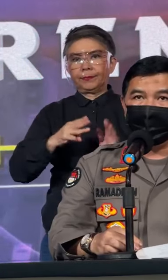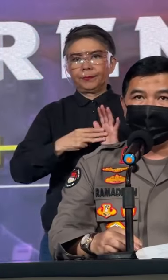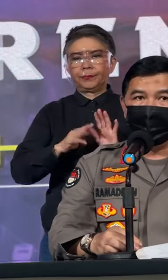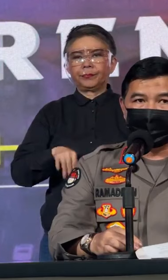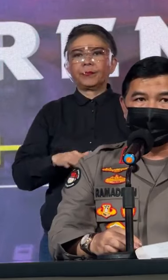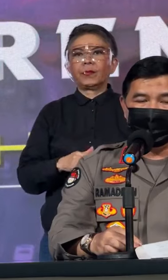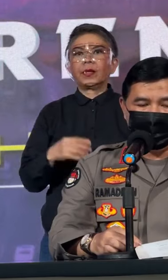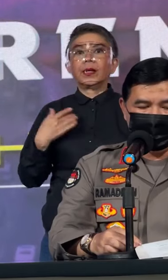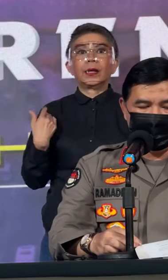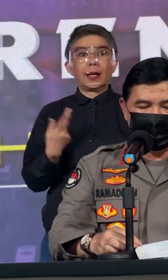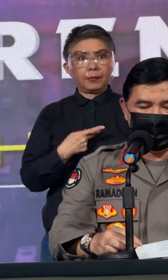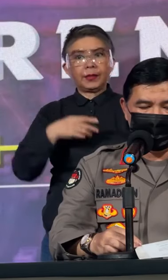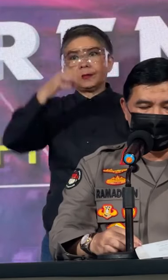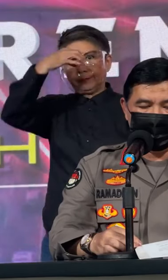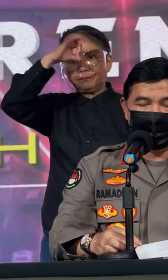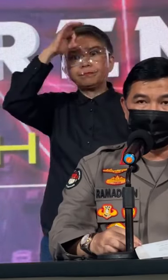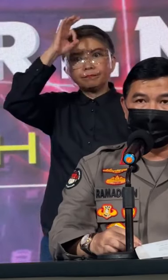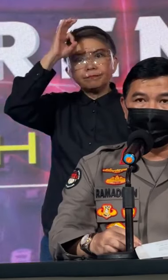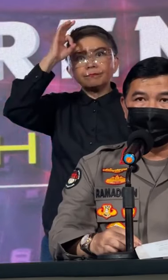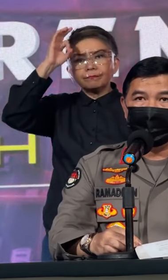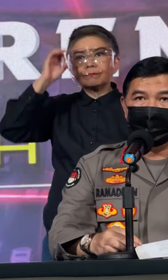Kami Polri